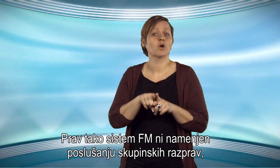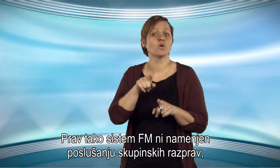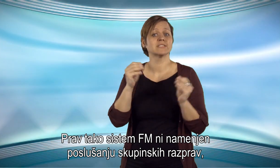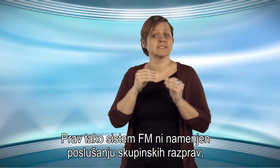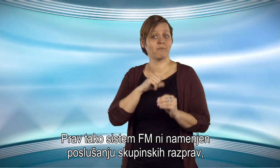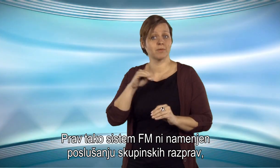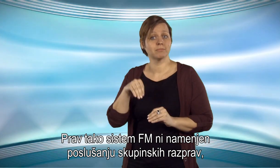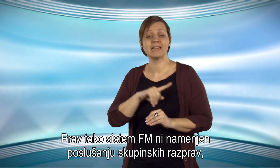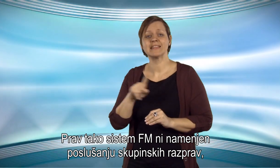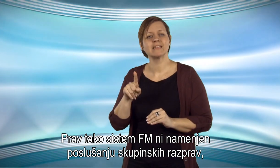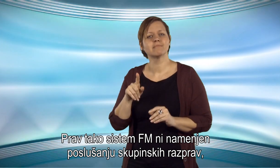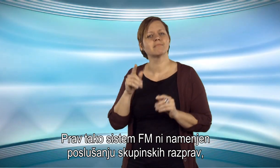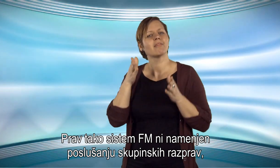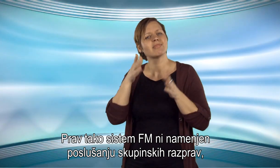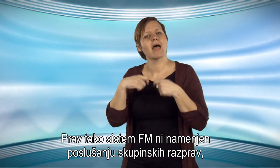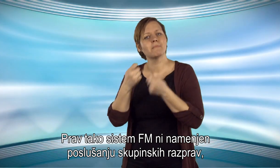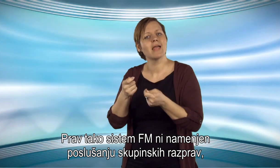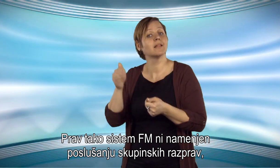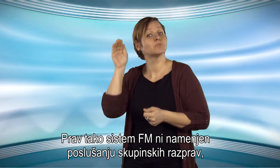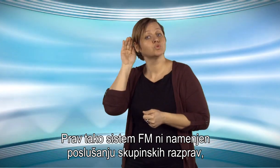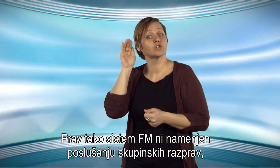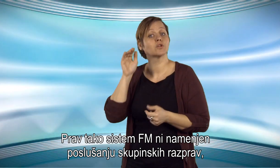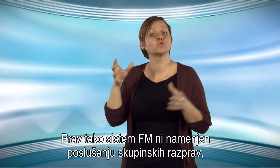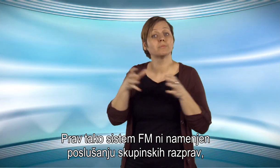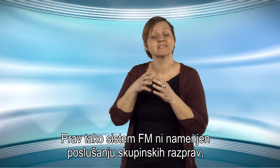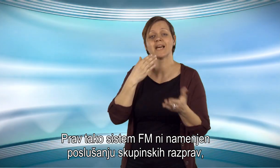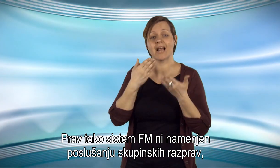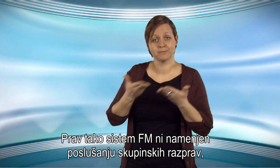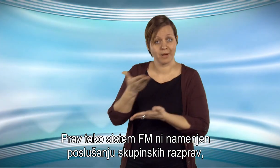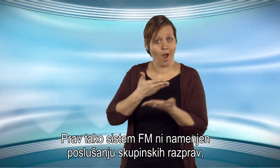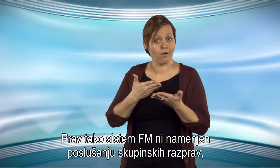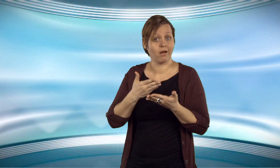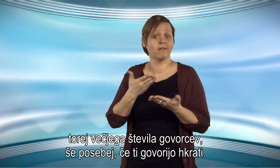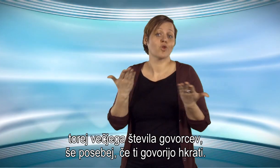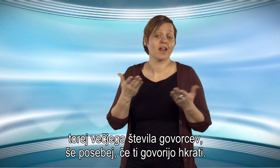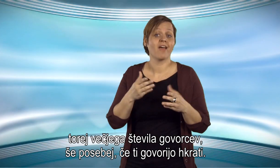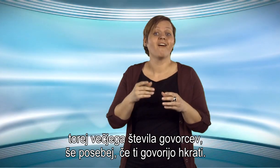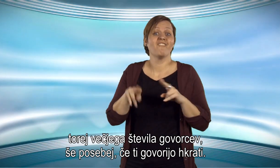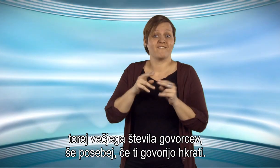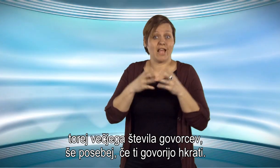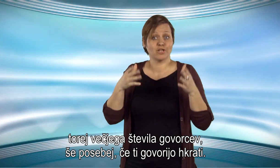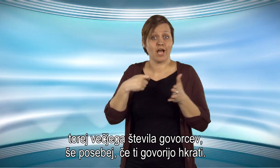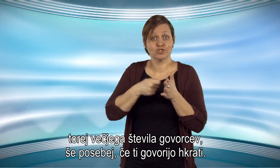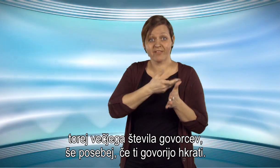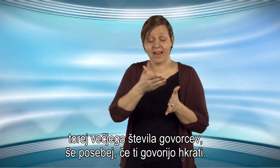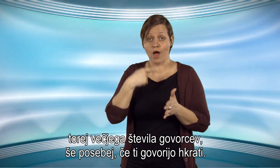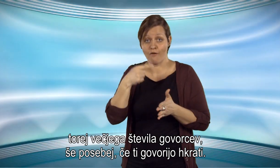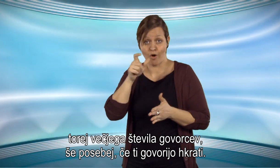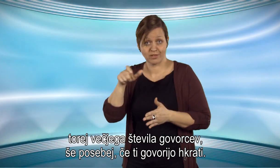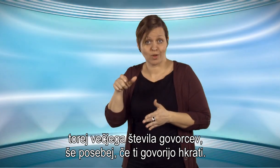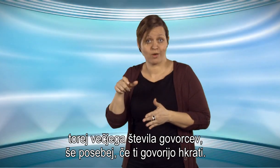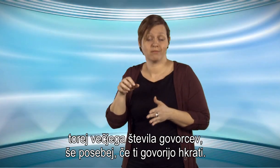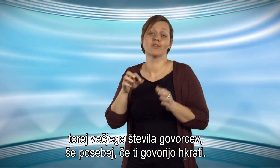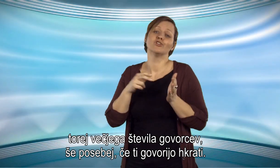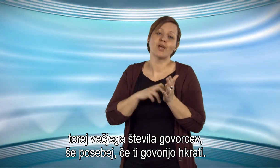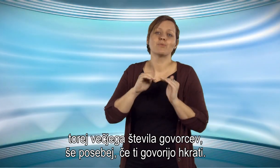Prav tako sistem FM ni namenjen poslušanju skupinskih razprav, torej večjega števila govorcev, še posebej,